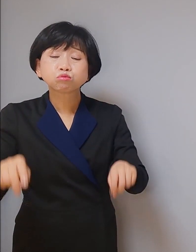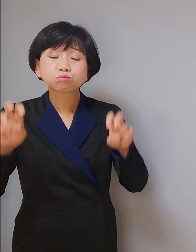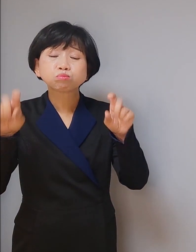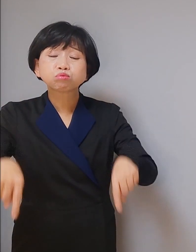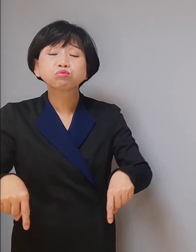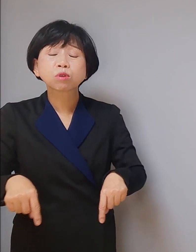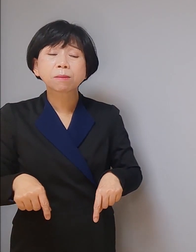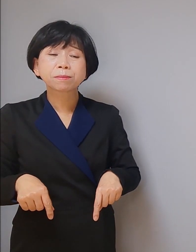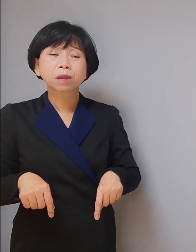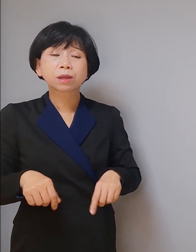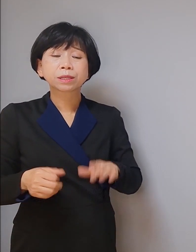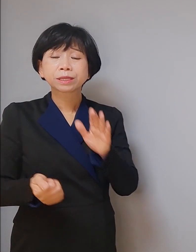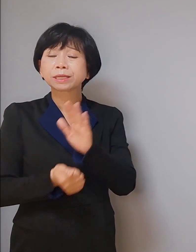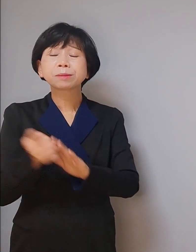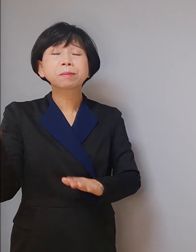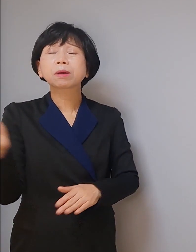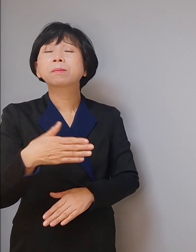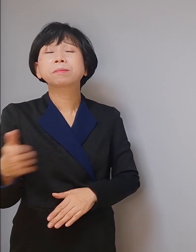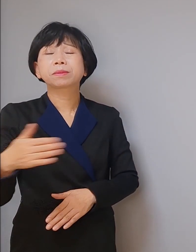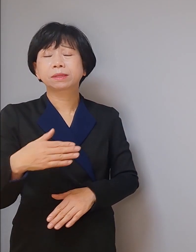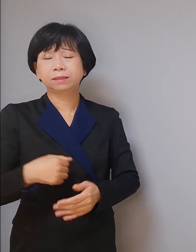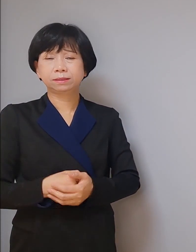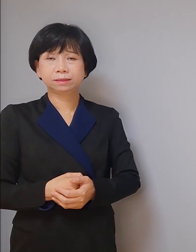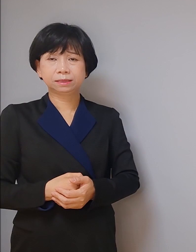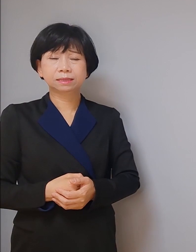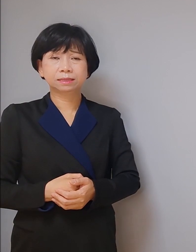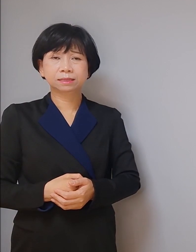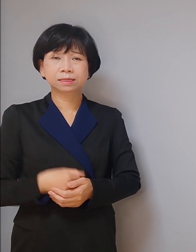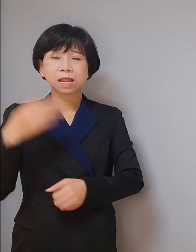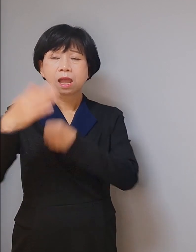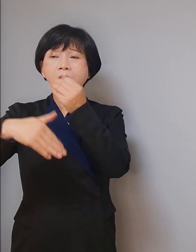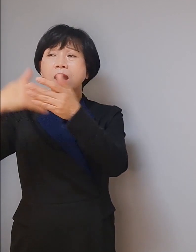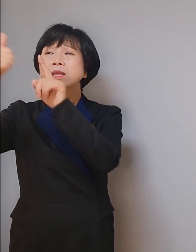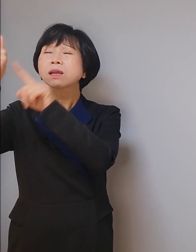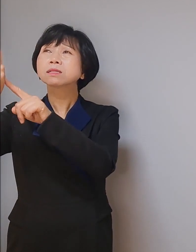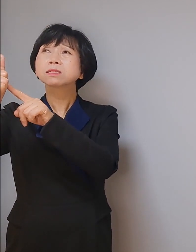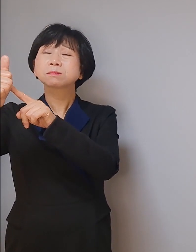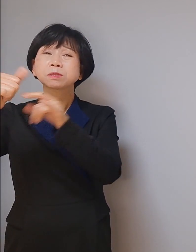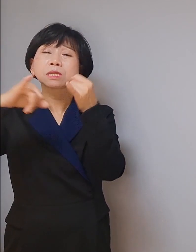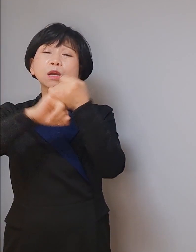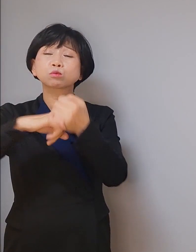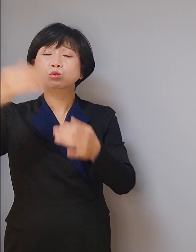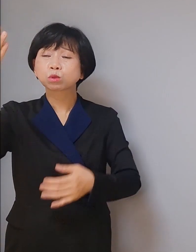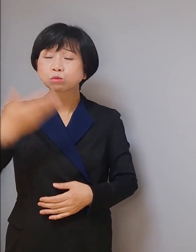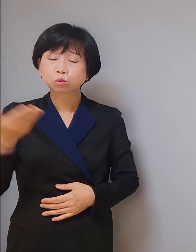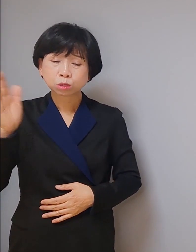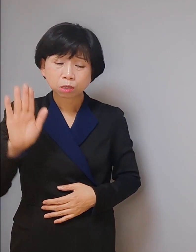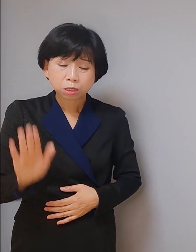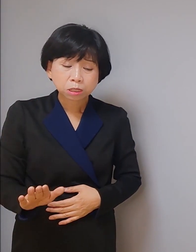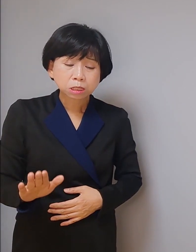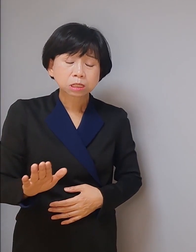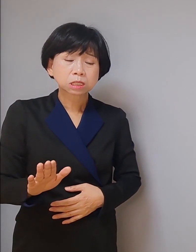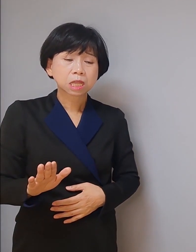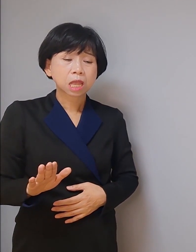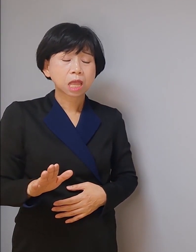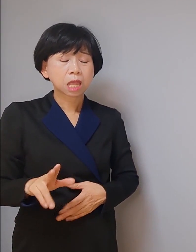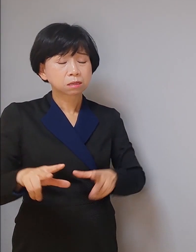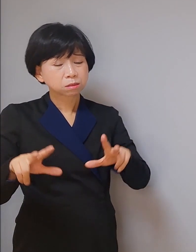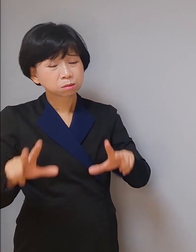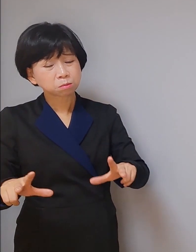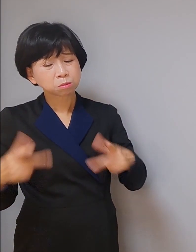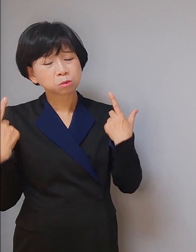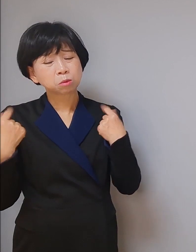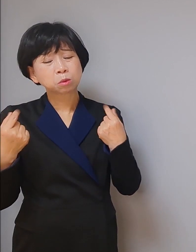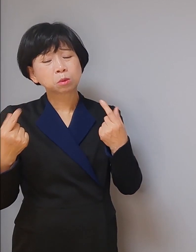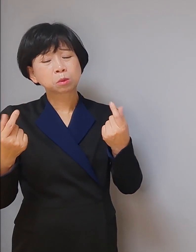하나님의 언약이 있었지만 전혀 자녀가 보일 징후가 여전히 없습니다. 아시죠? 세월이 화살처럼 빠르게 지나가지